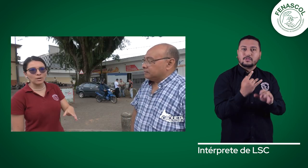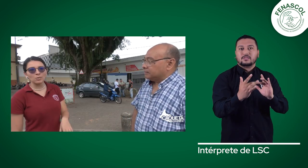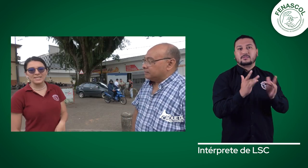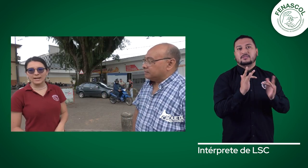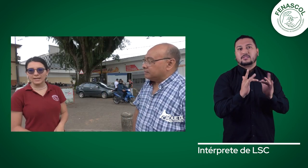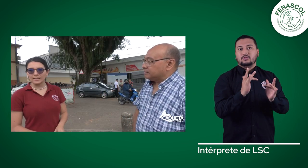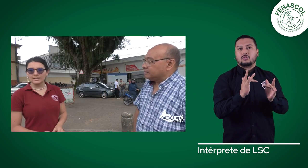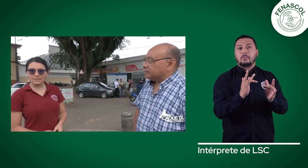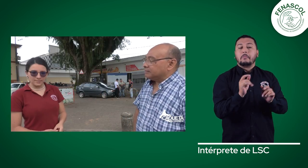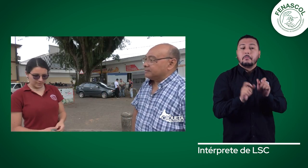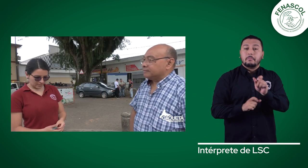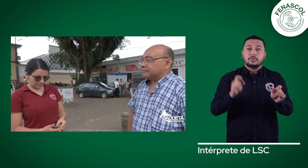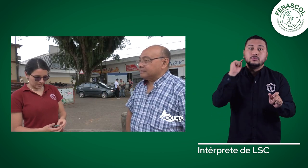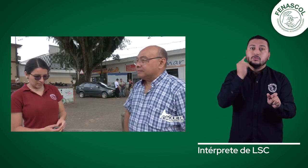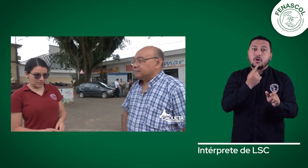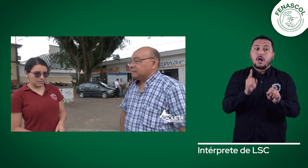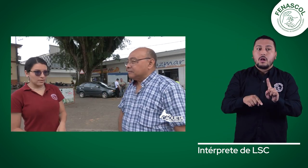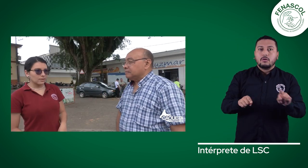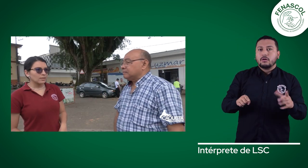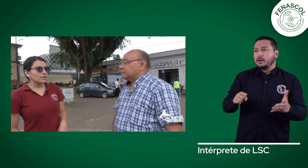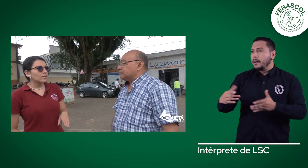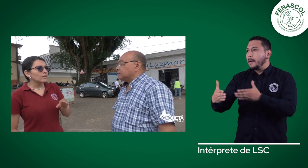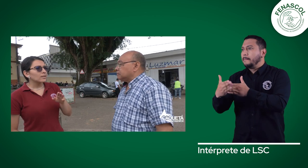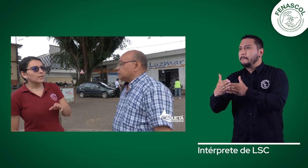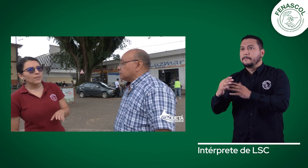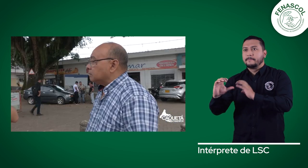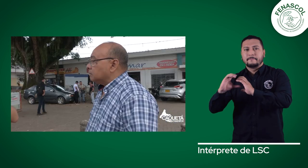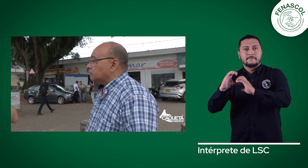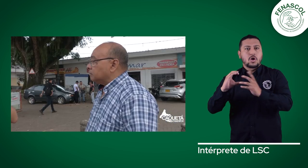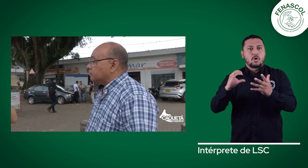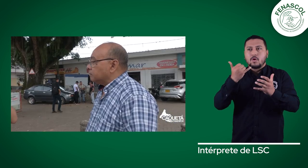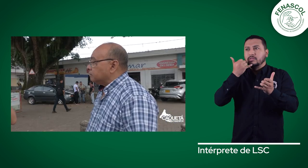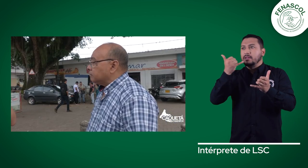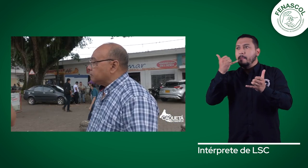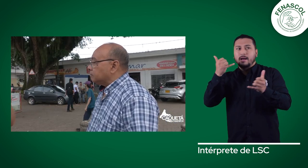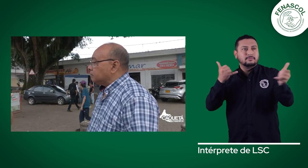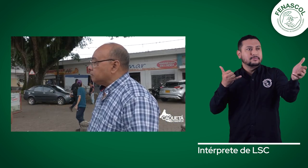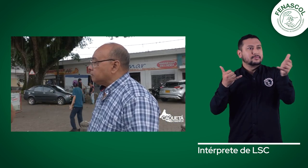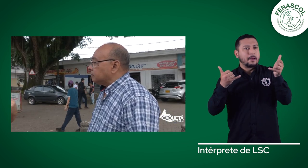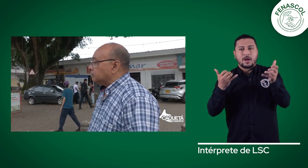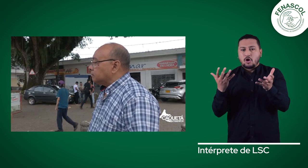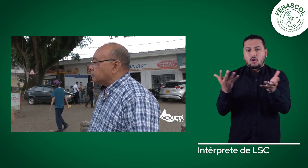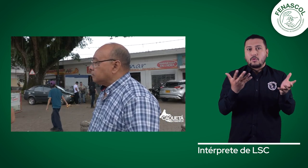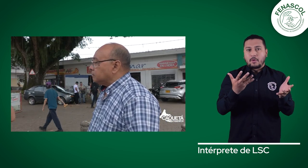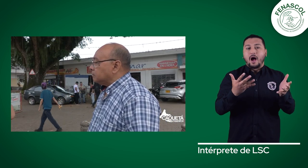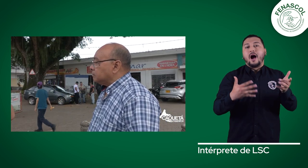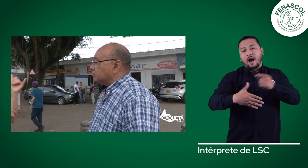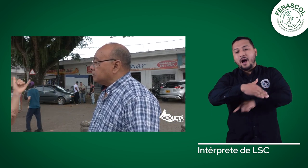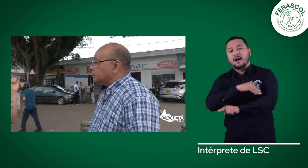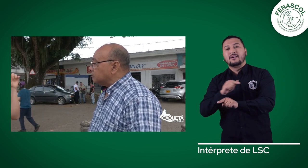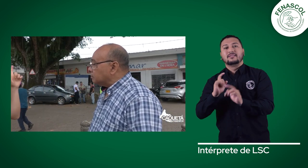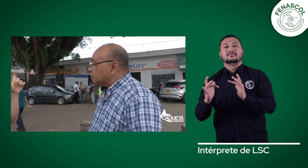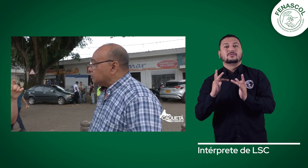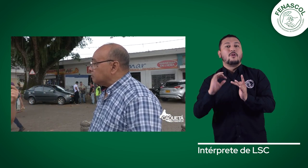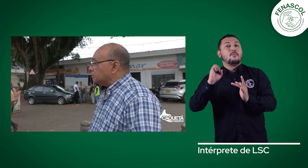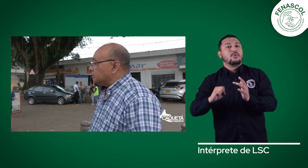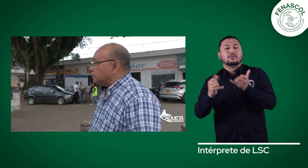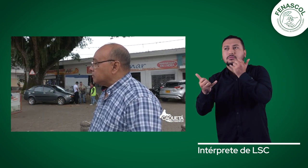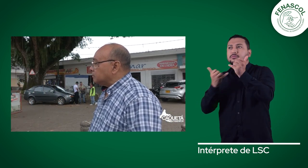para ser llamadas, comunicarse con otras personas. A través de esta aplicación, las personas sordas pueden llamar y comunicarse con las diferentes